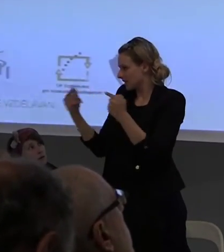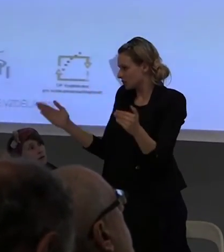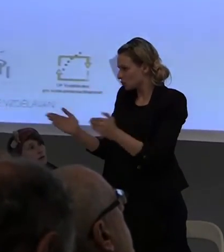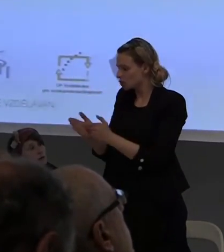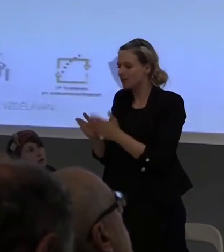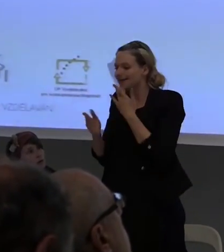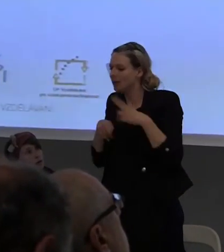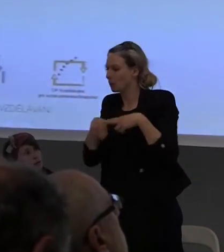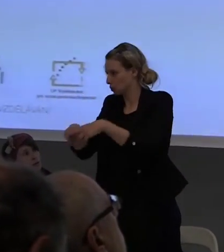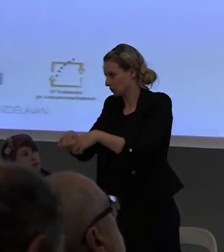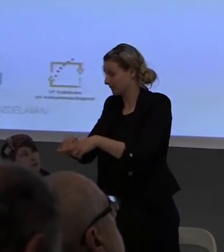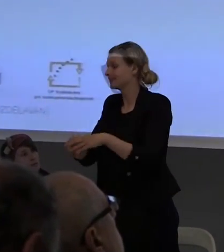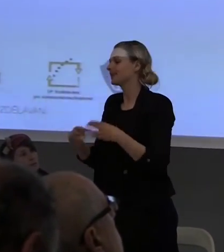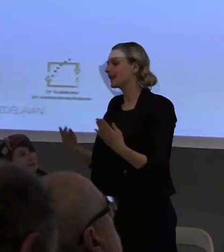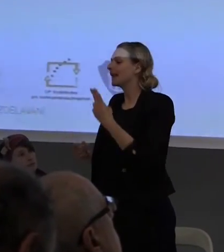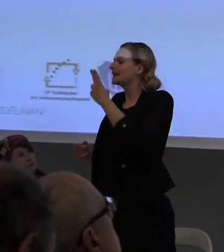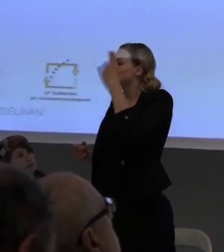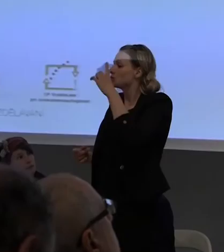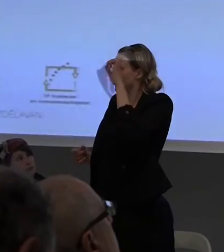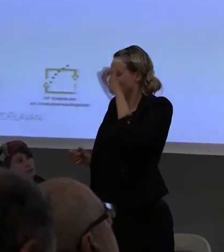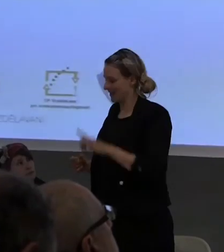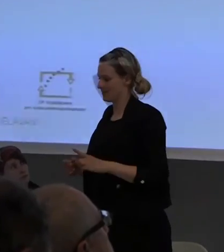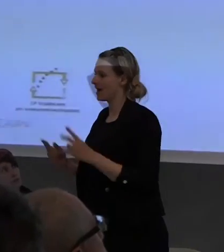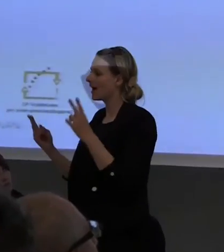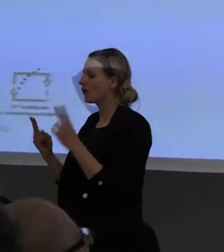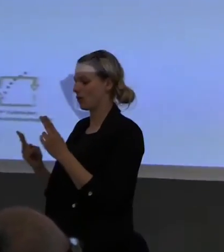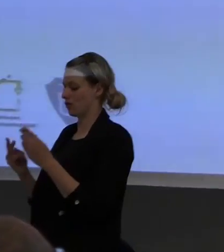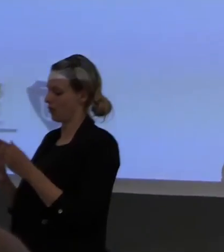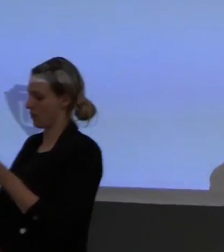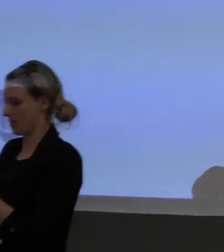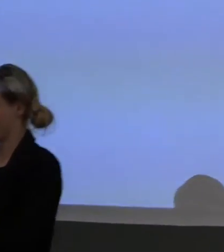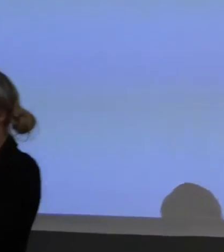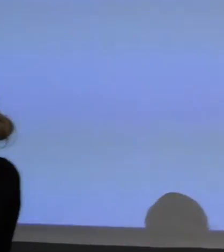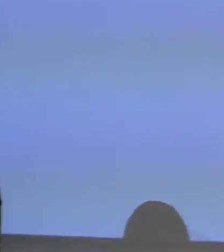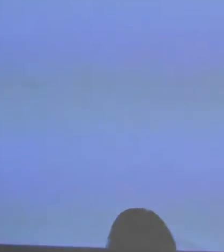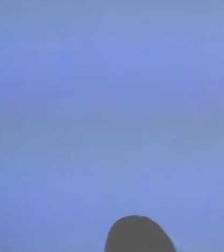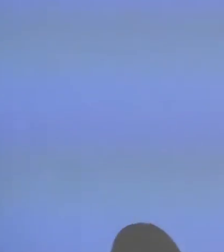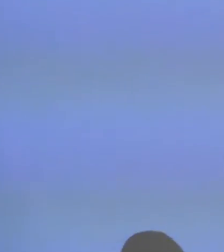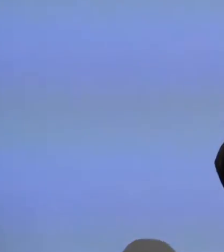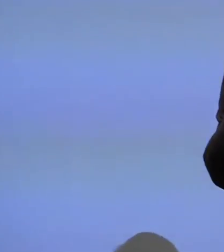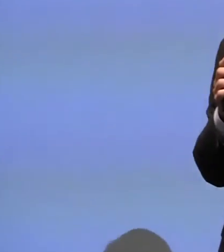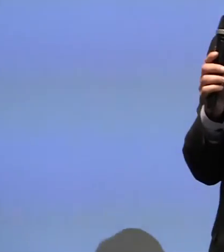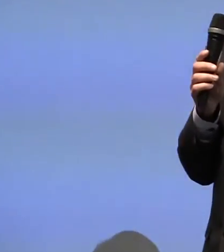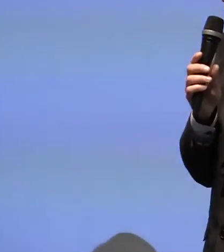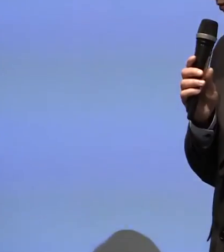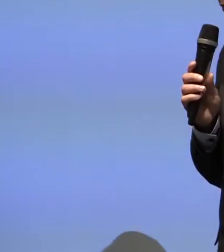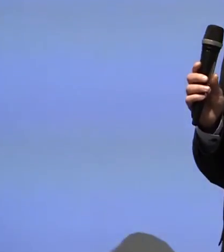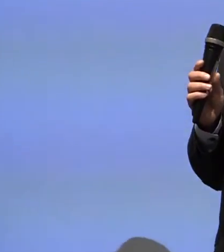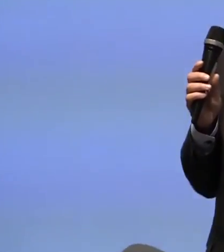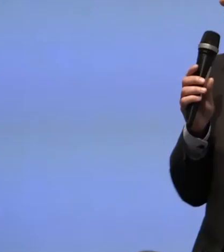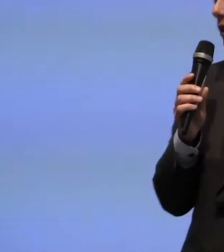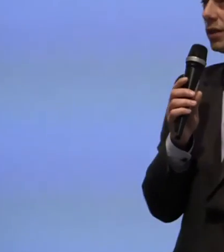vzít jakkoliv dobře udělané nebo podrobně udělané nějaké návrhy a pustit je do škol a nechat školy, jak si s